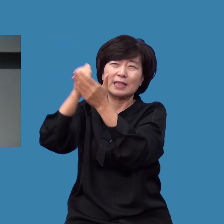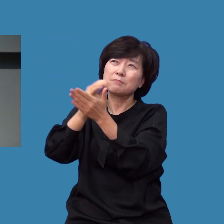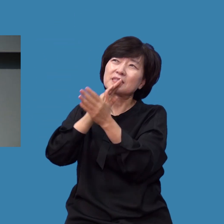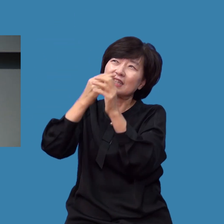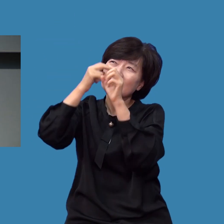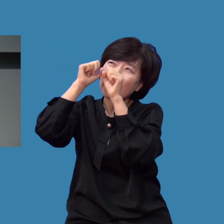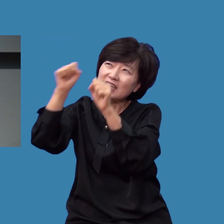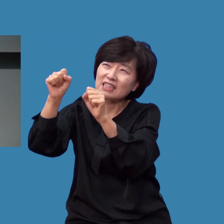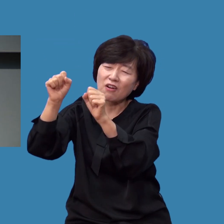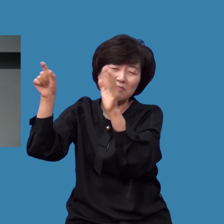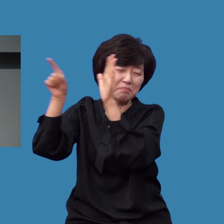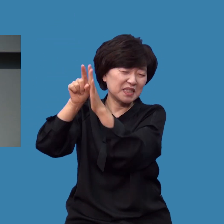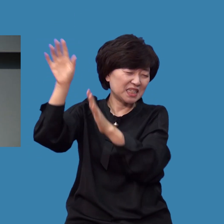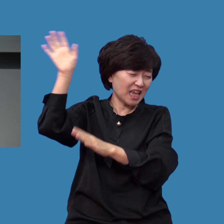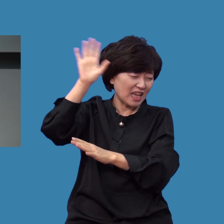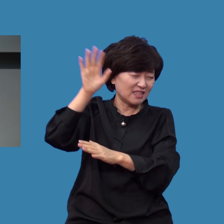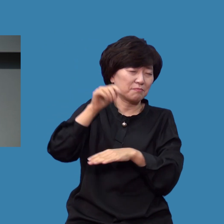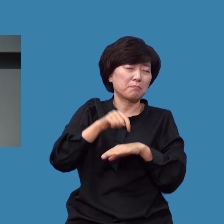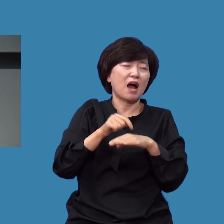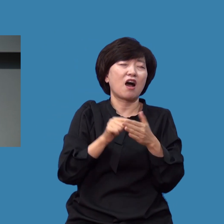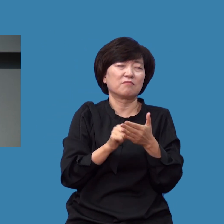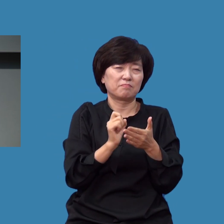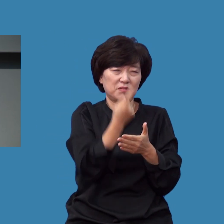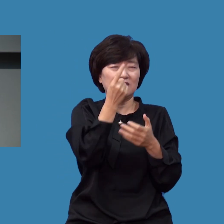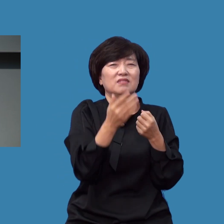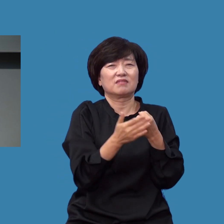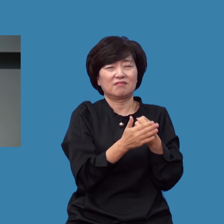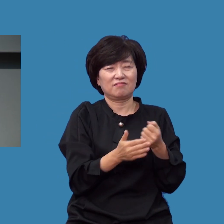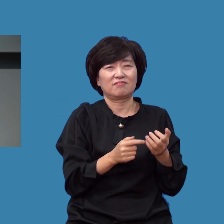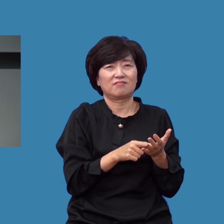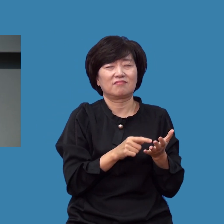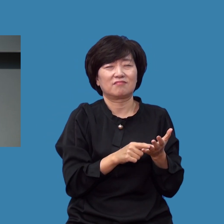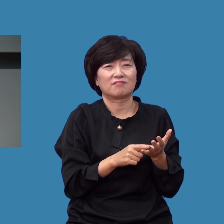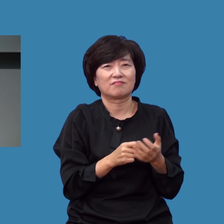마음에서부터 기인하는 것입니다. 그래서